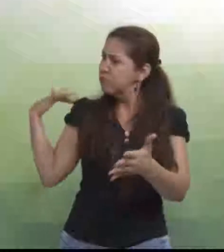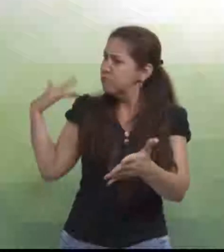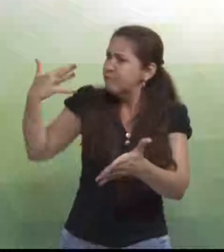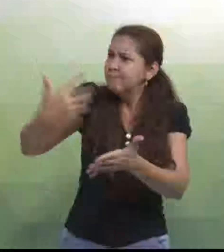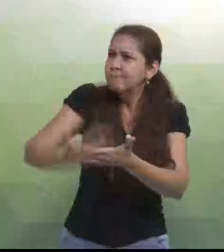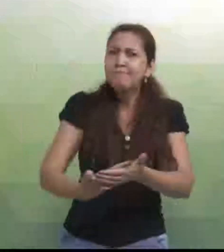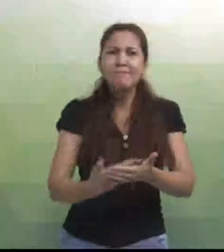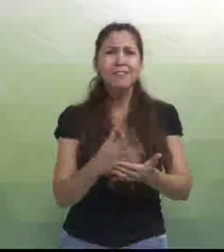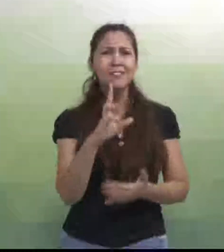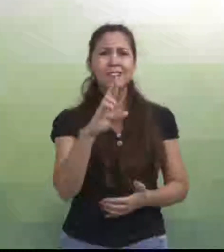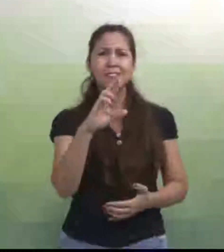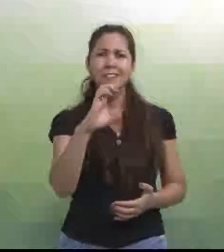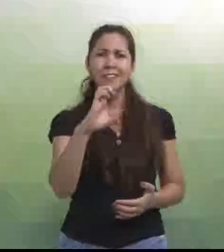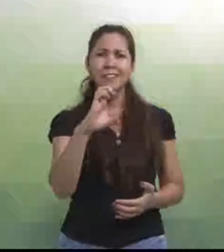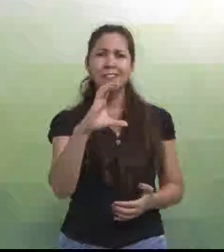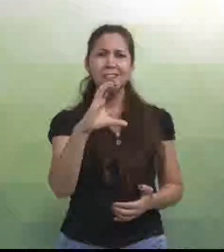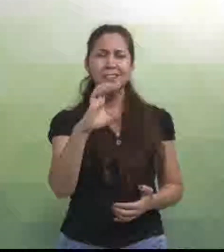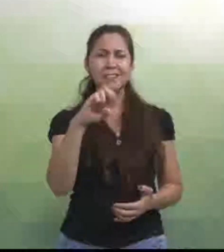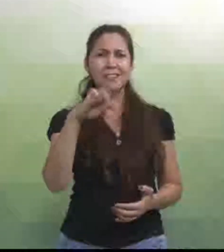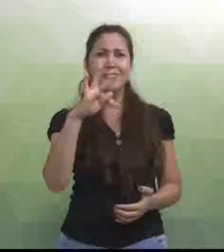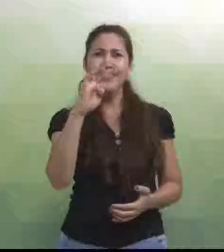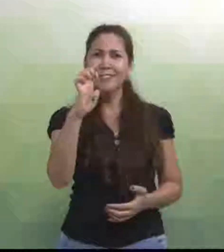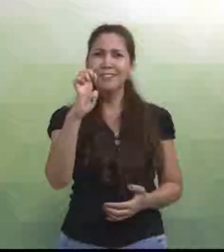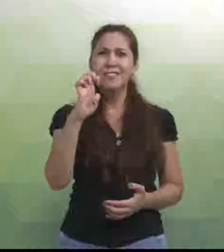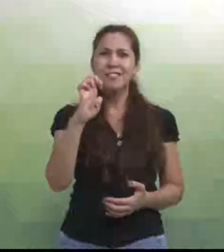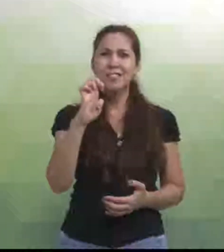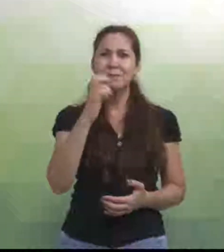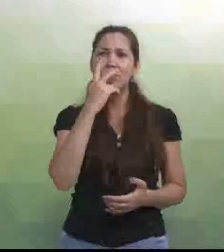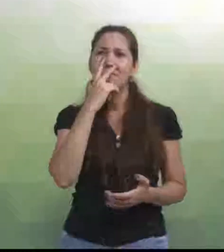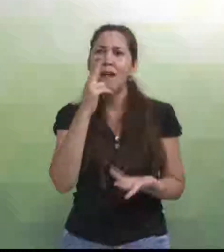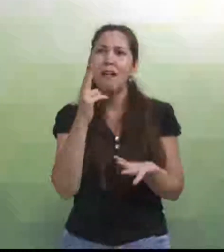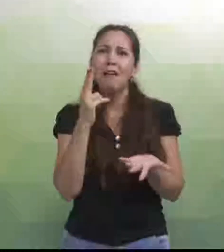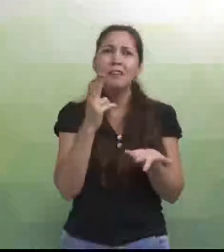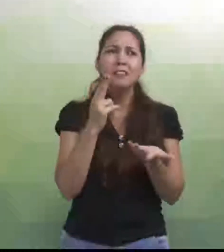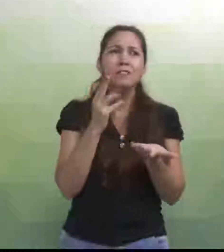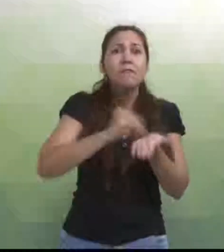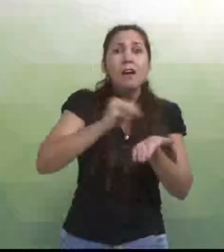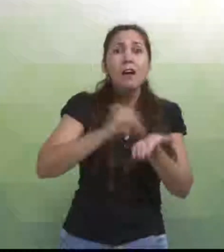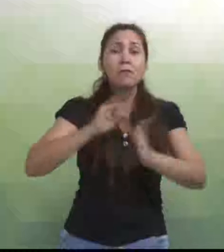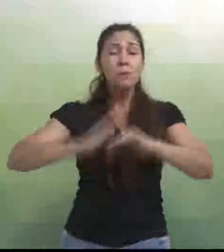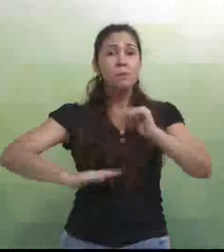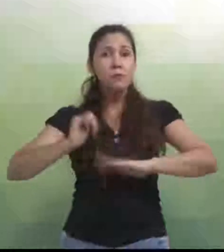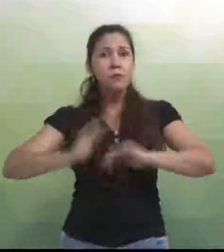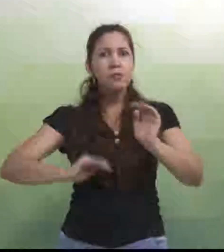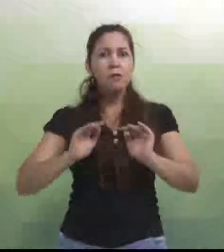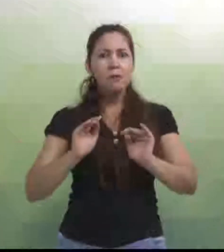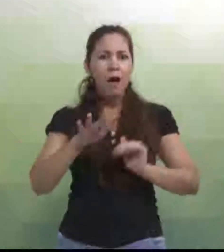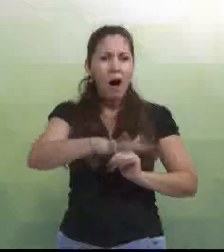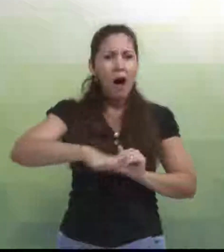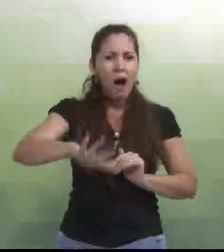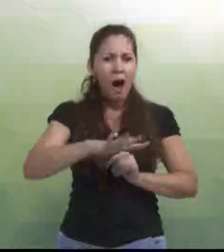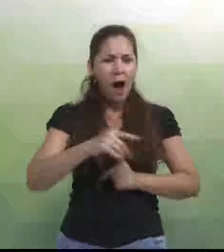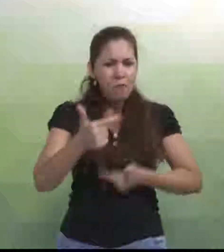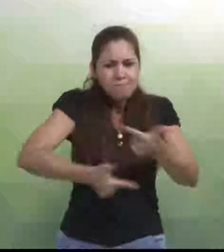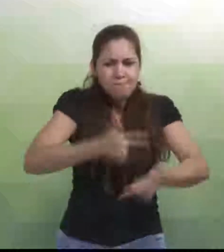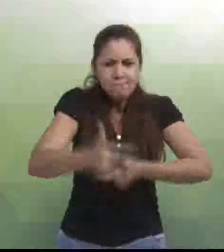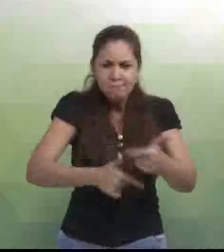ensino é recente. Então, falta profissionais especializados na área, falta publicação de materiais. Então, há